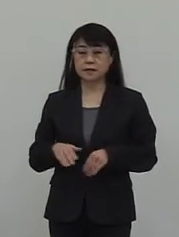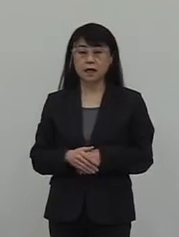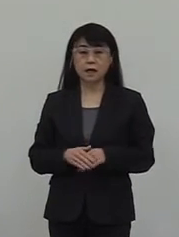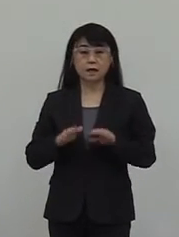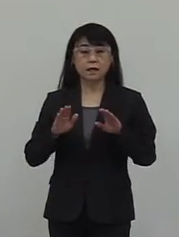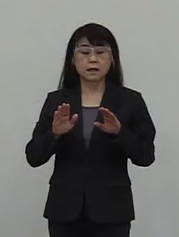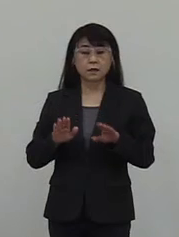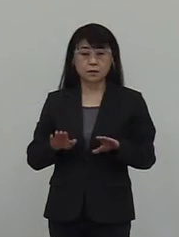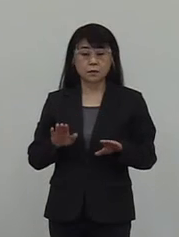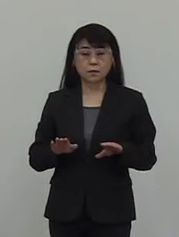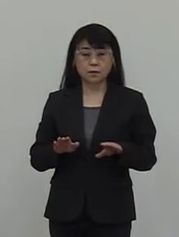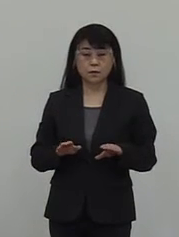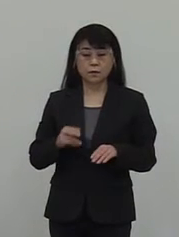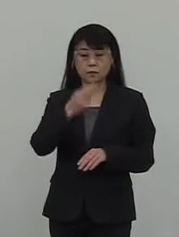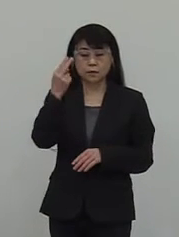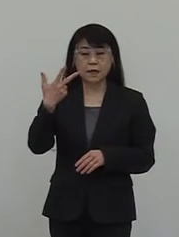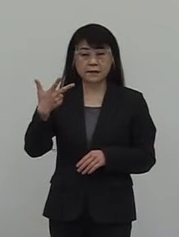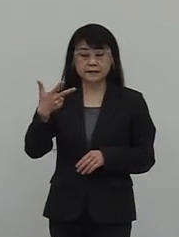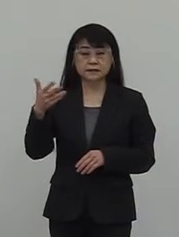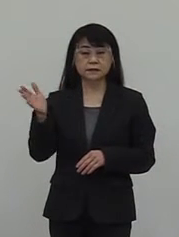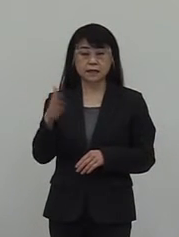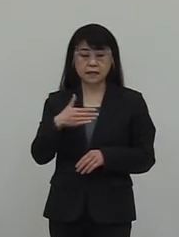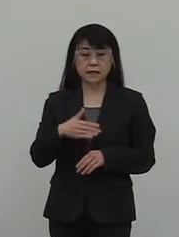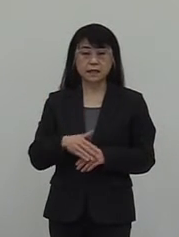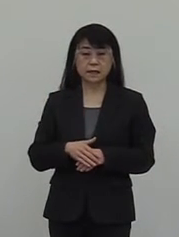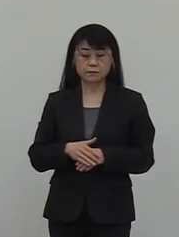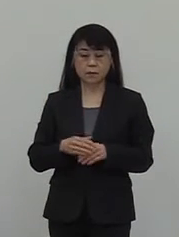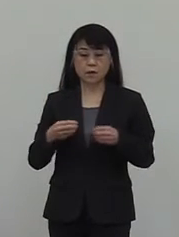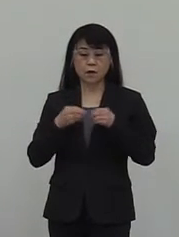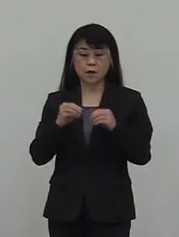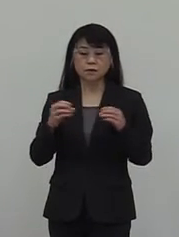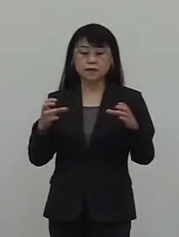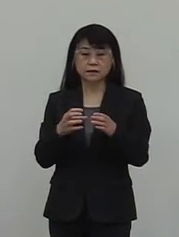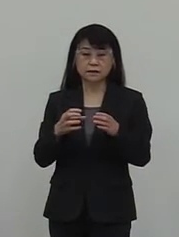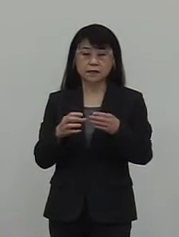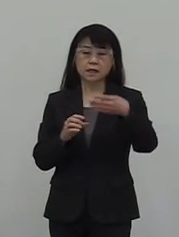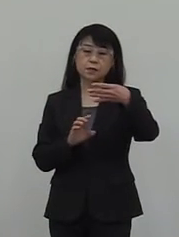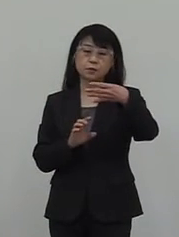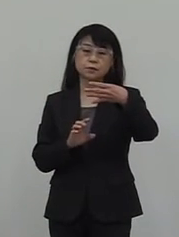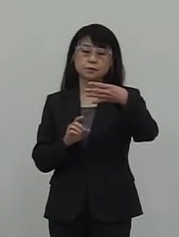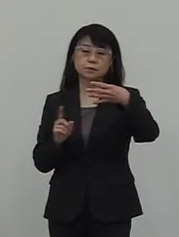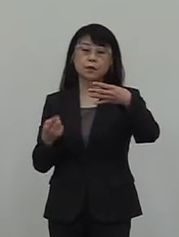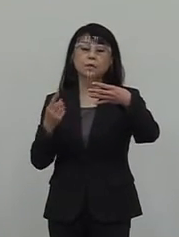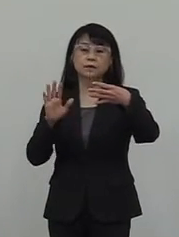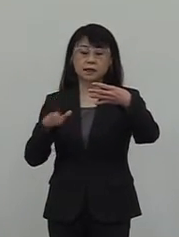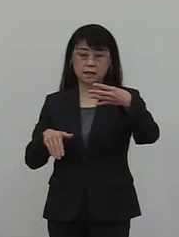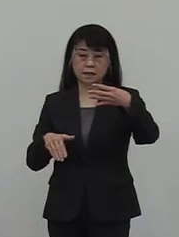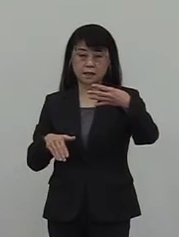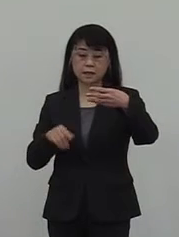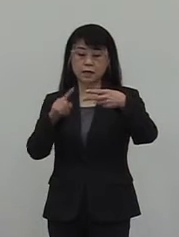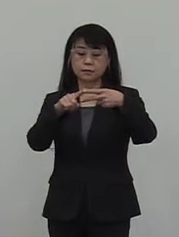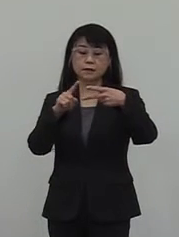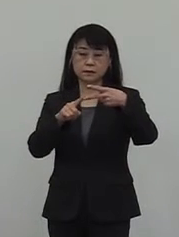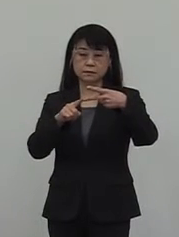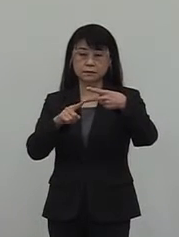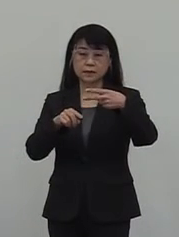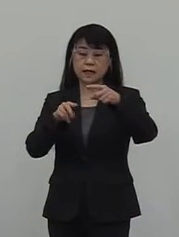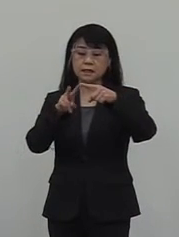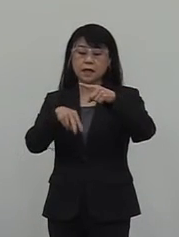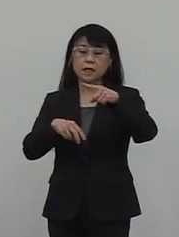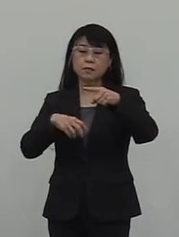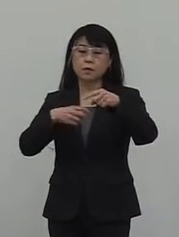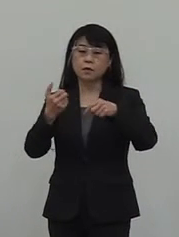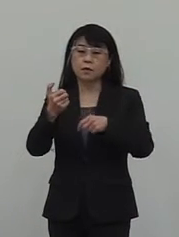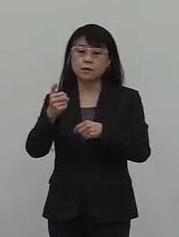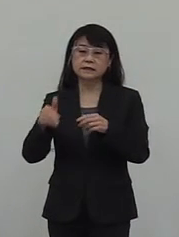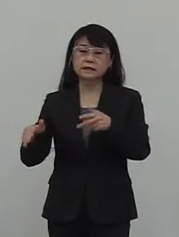本日富山さんの方からも、クラスターが4件あったということで、うち2件が介護老人福祉施設だったということで、ちょっと